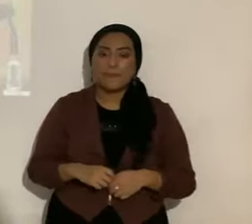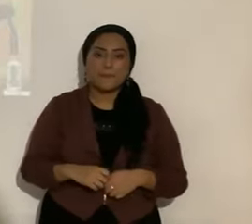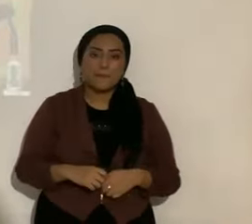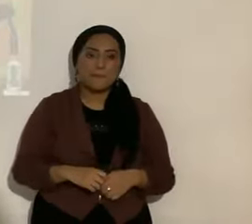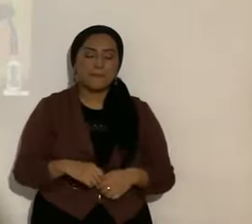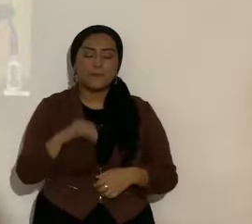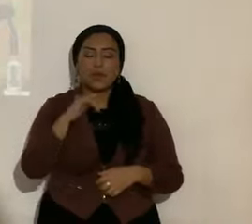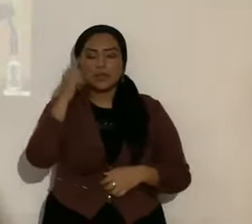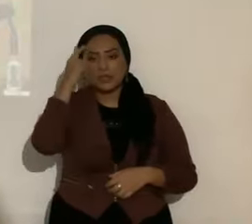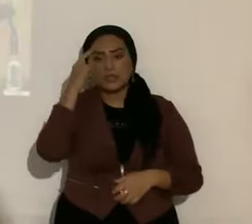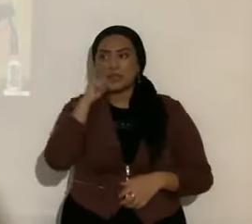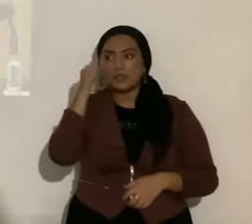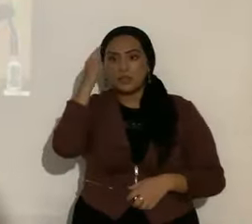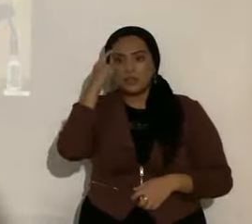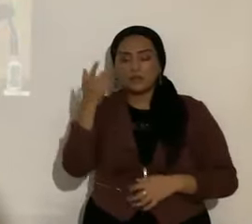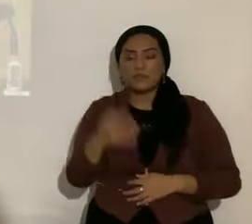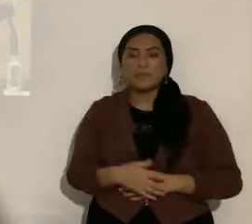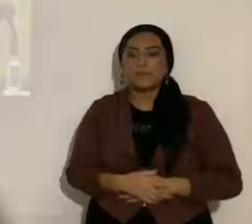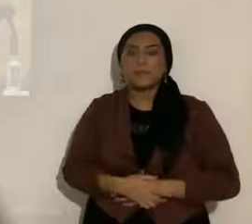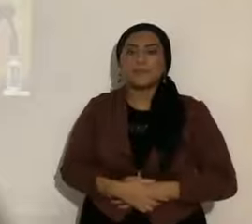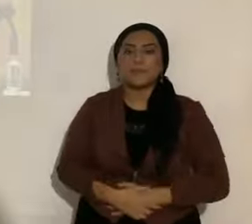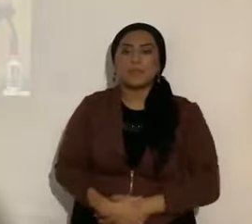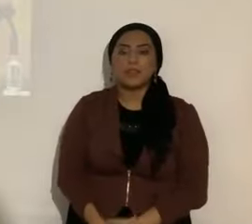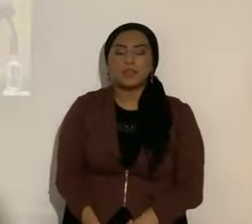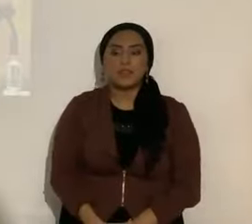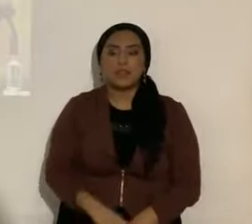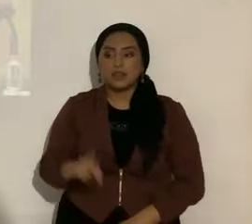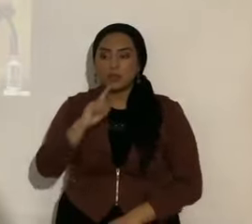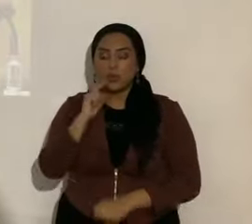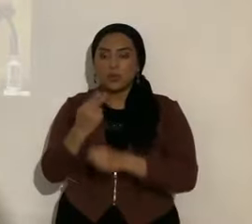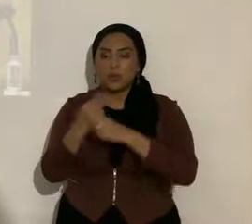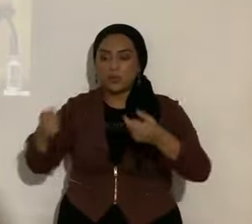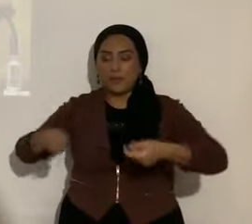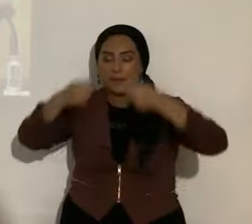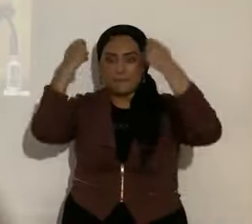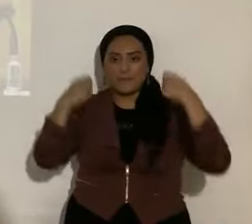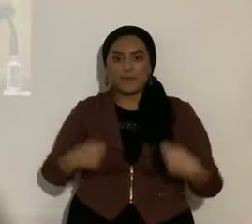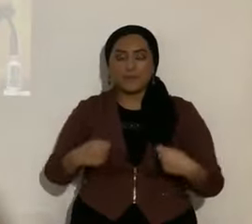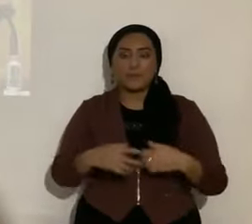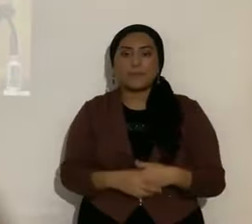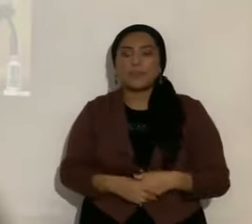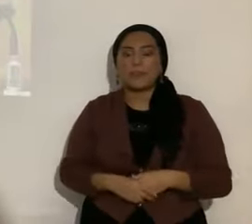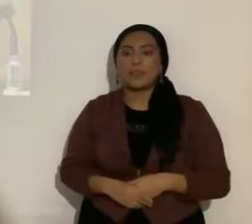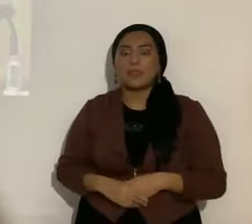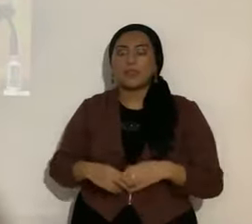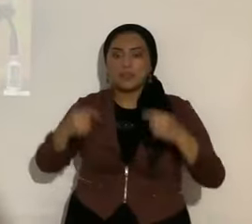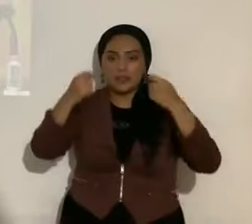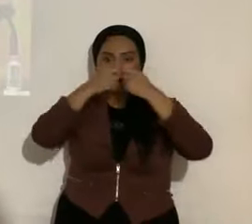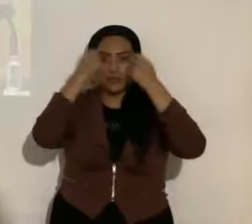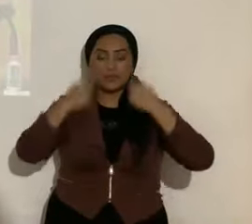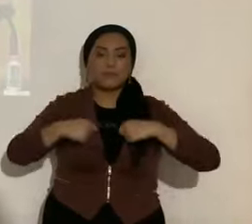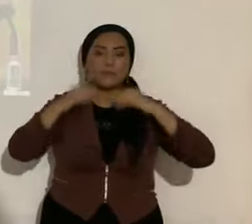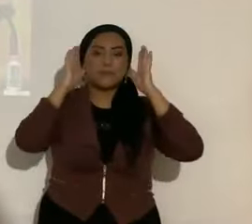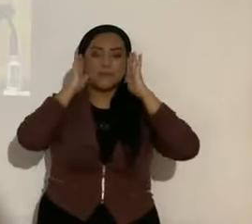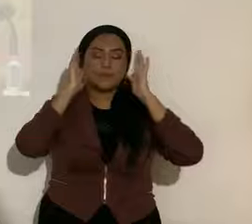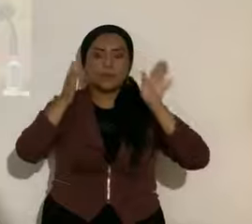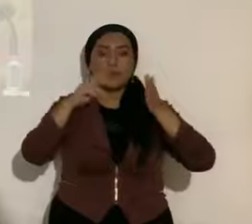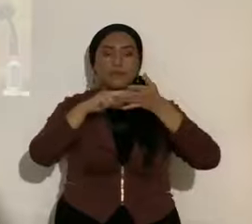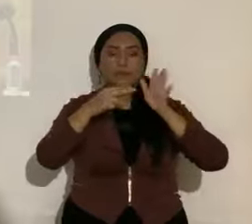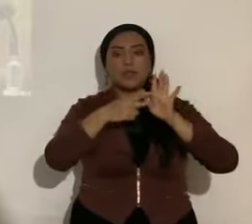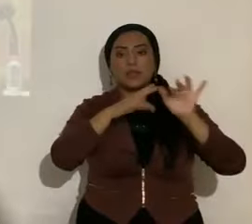Pero yo creo que ni lo pensó, claro que sí, él se lo puso. Ahora, el talit, atención, es